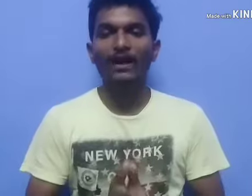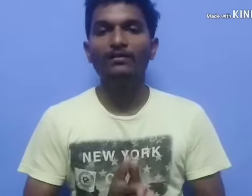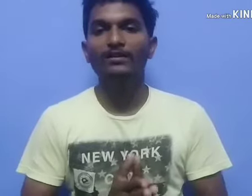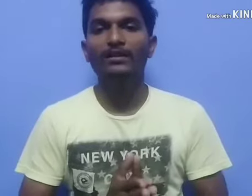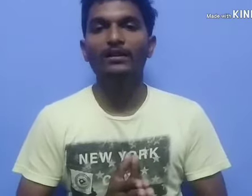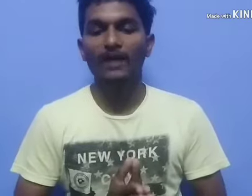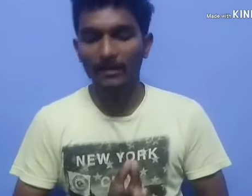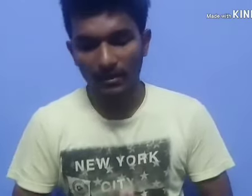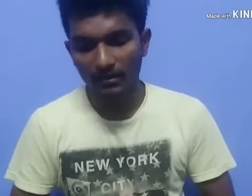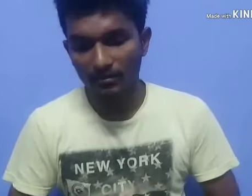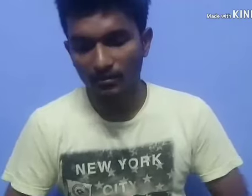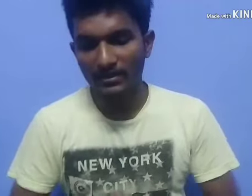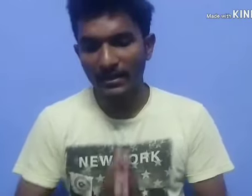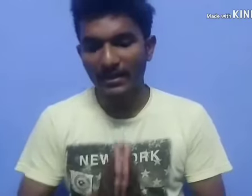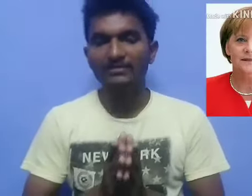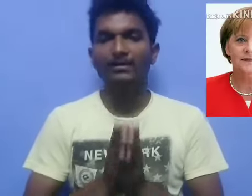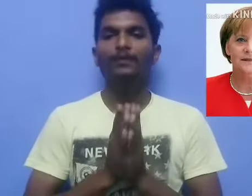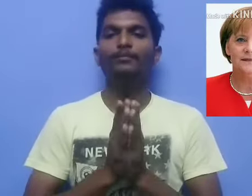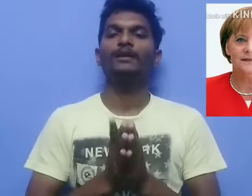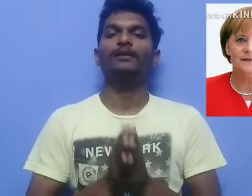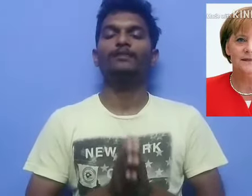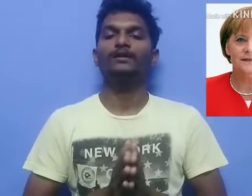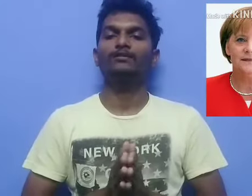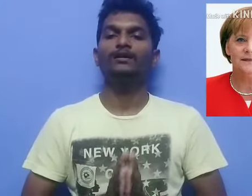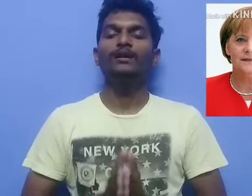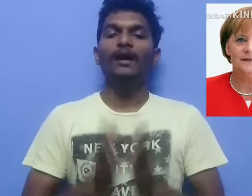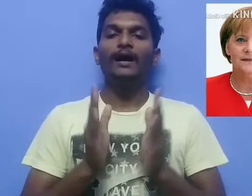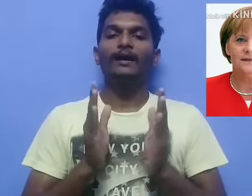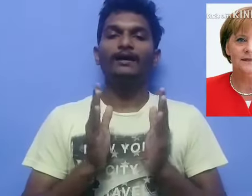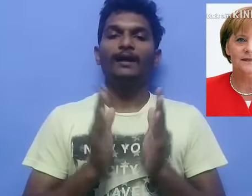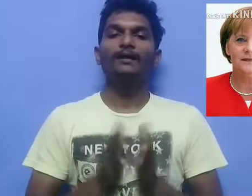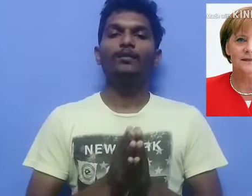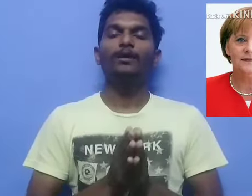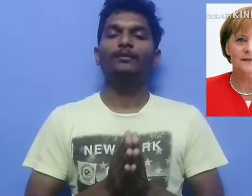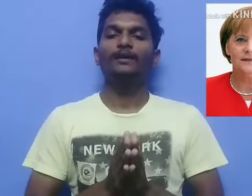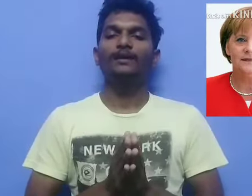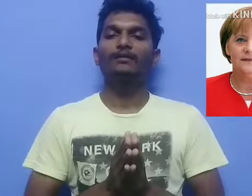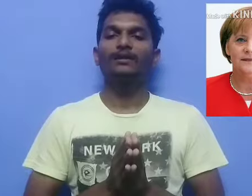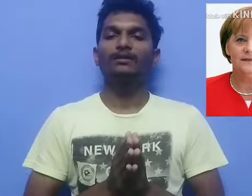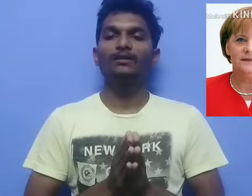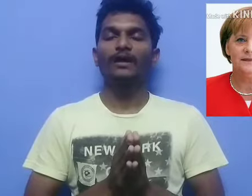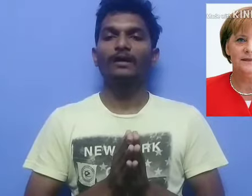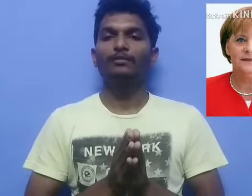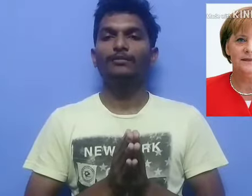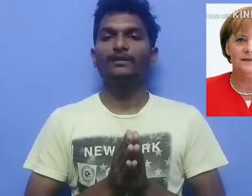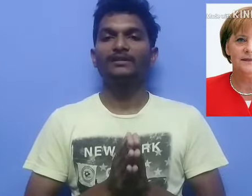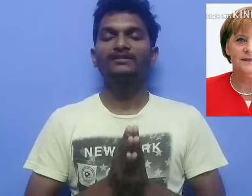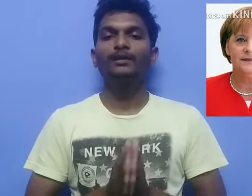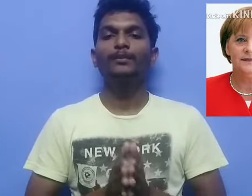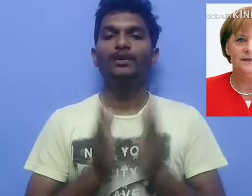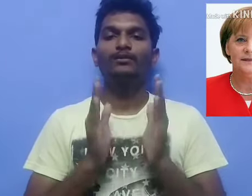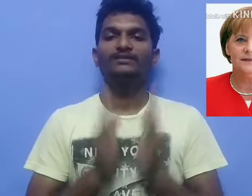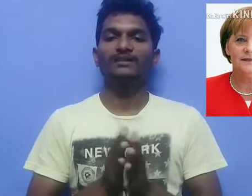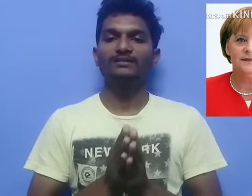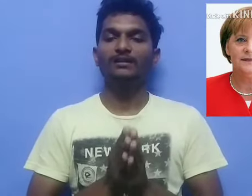4th இடத்துல யார் இருக்காங்க அப்படின்னு பார்த்தீங்கன்னா ஆஞ்சலா மெர்க்கல் அப்படிங்கிறவர் தான். ஆங்கலா மெர்க்கல் அப்படிங்கிறவங்க யார் அப்படின்னு பார்த்தீங்கன்னா ஜெர்மனியோட சான்சலர்.